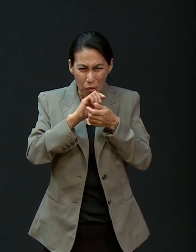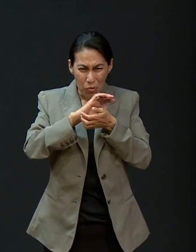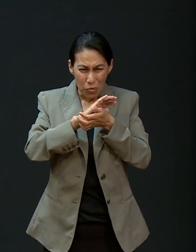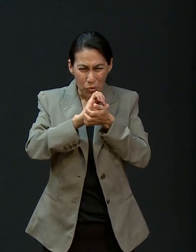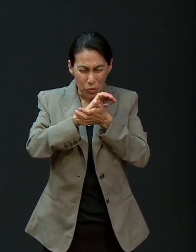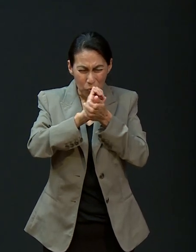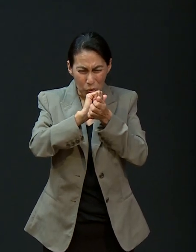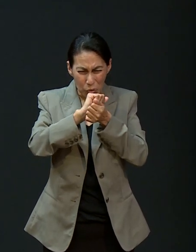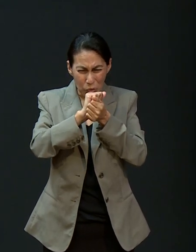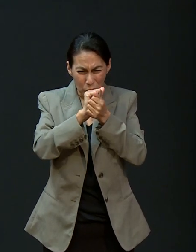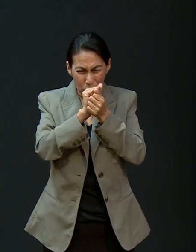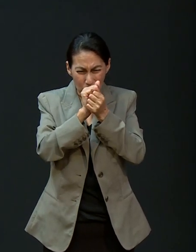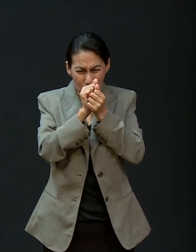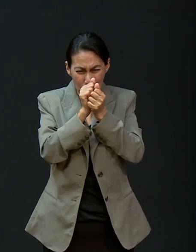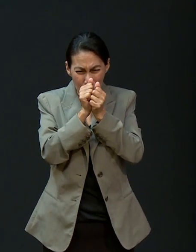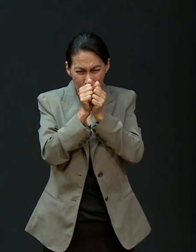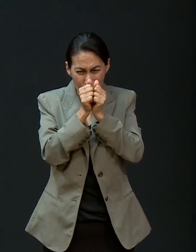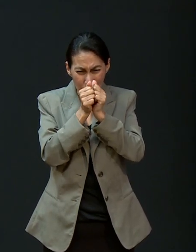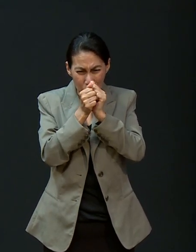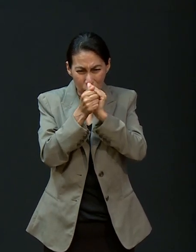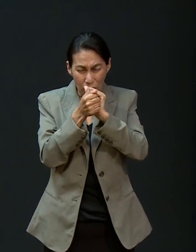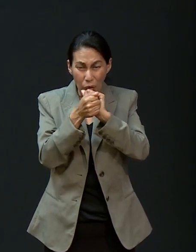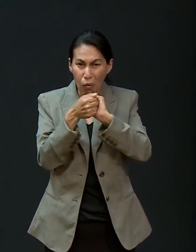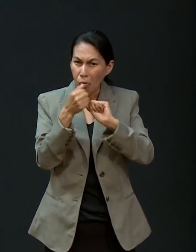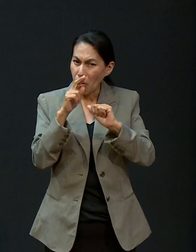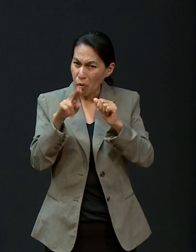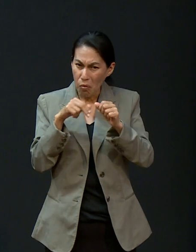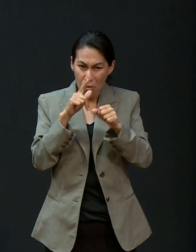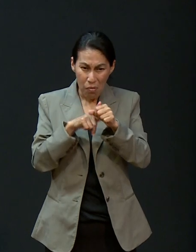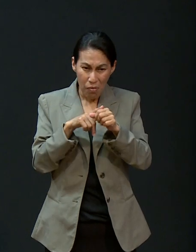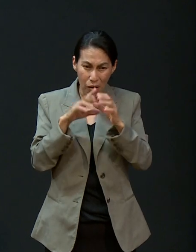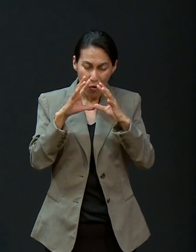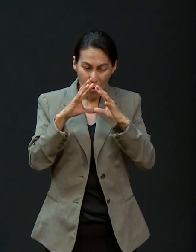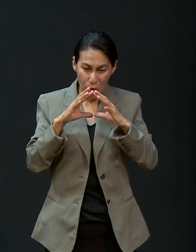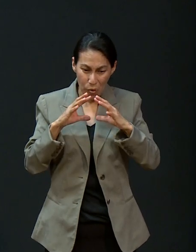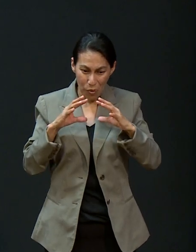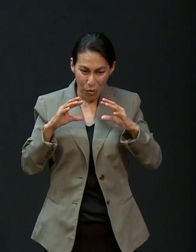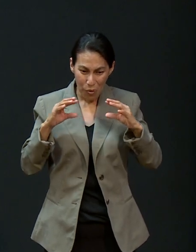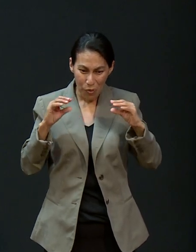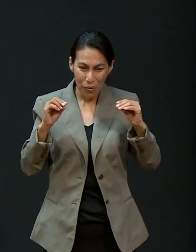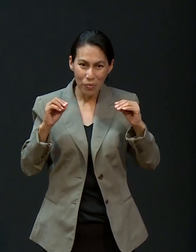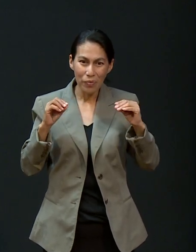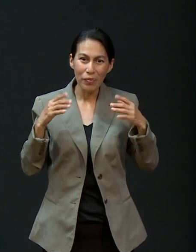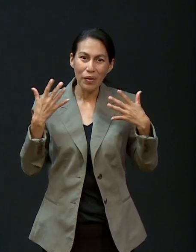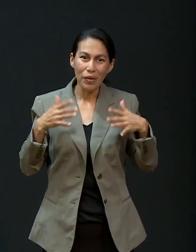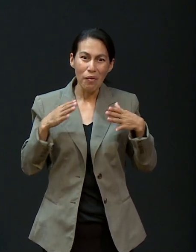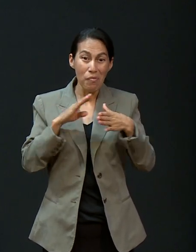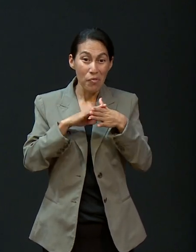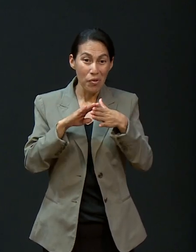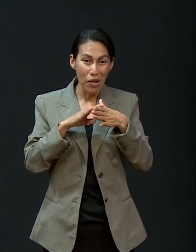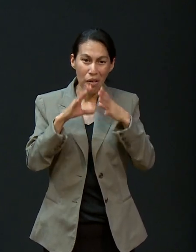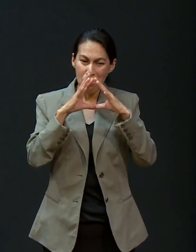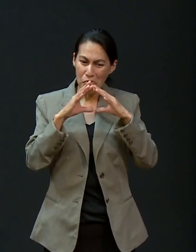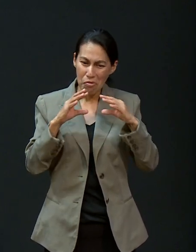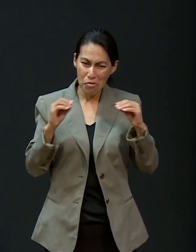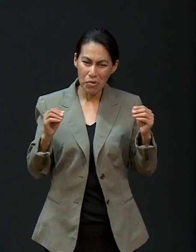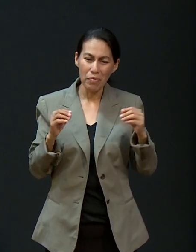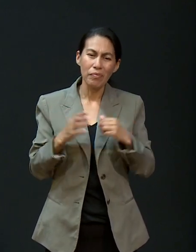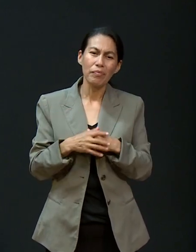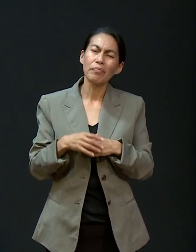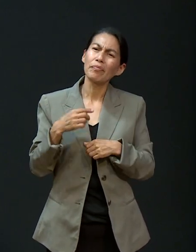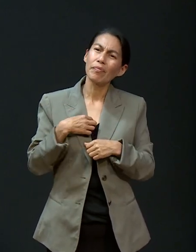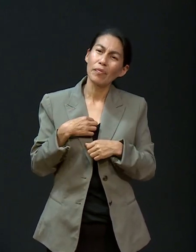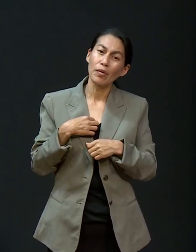quedando más blanco, blanco, así como que te decía. Muy agradecida a Dios. Yo todos los días hacía la curación